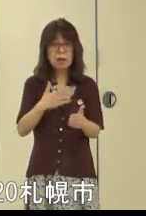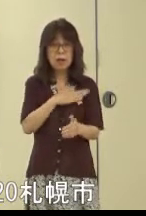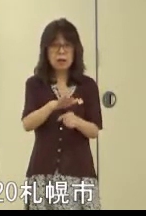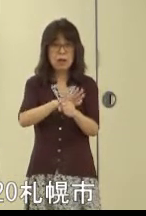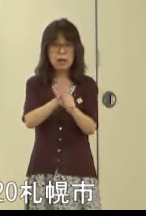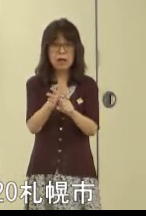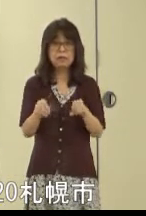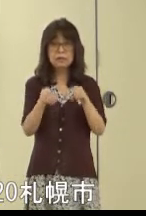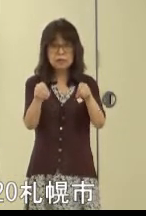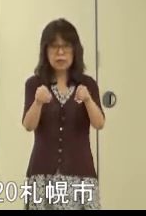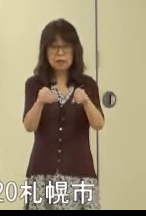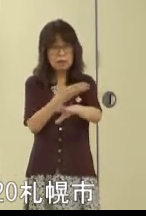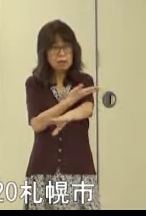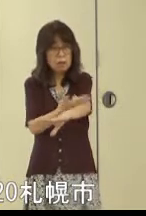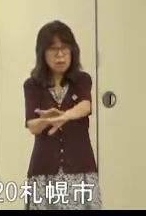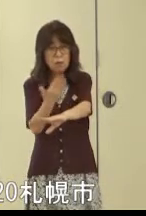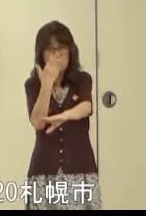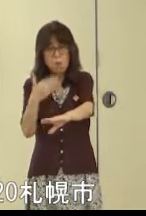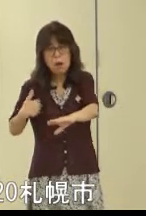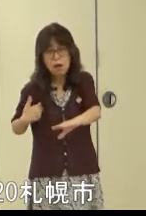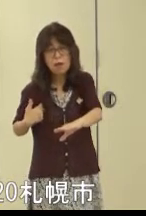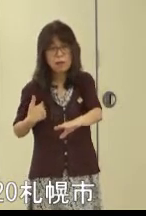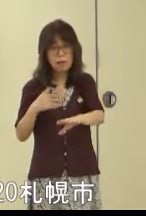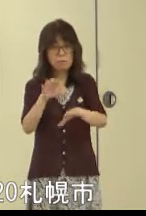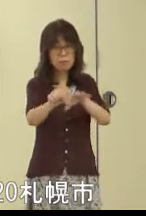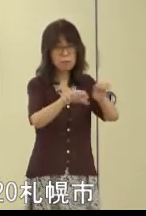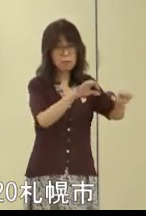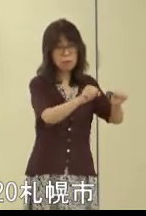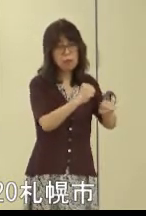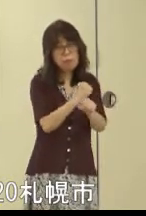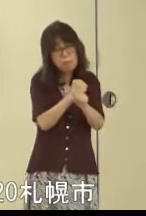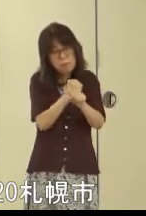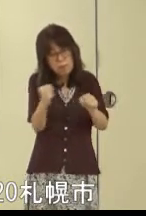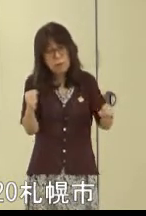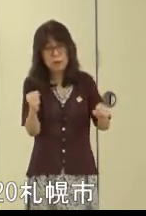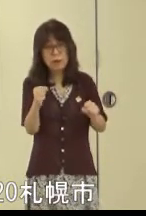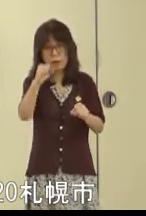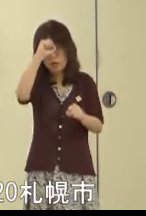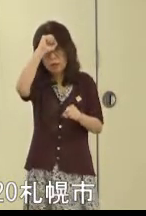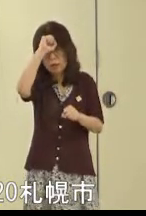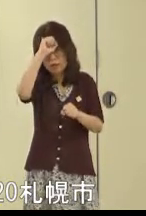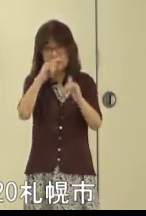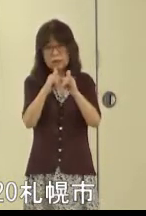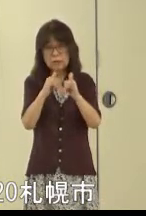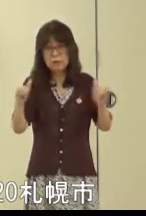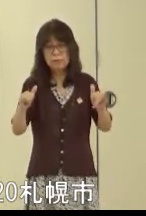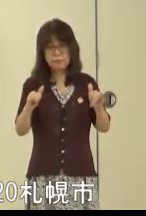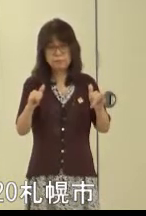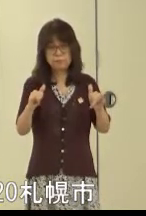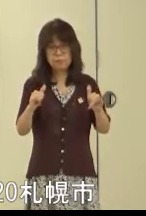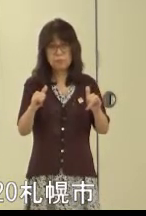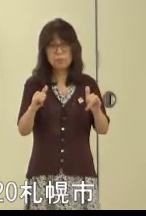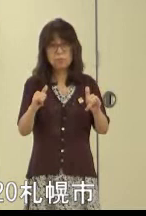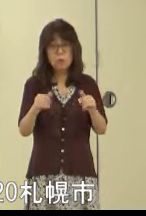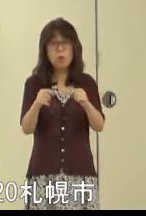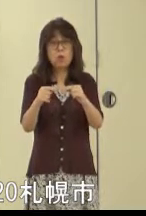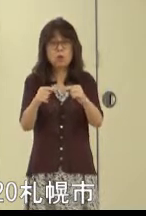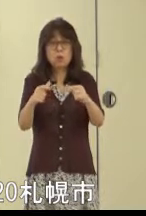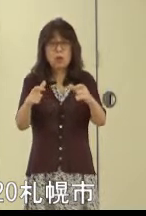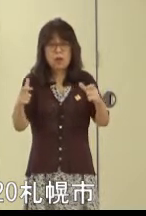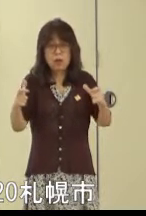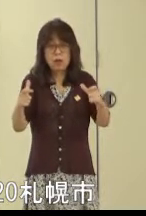経路の分からないリンクを得ない方の感染者ということも増えてきており